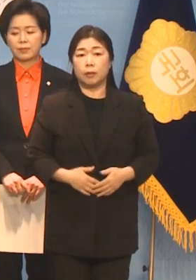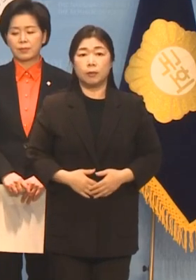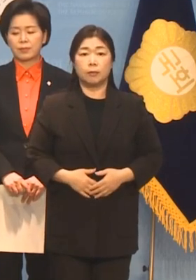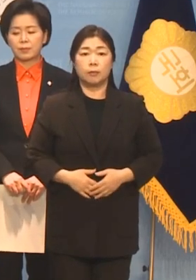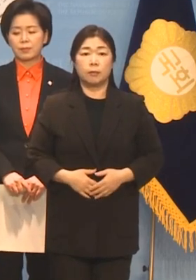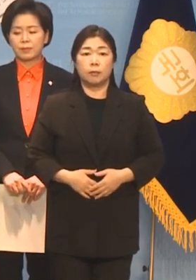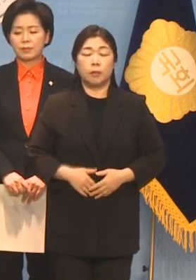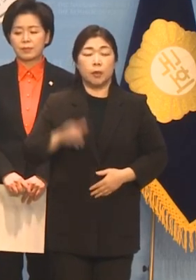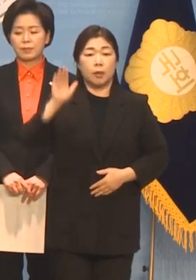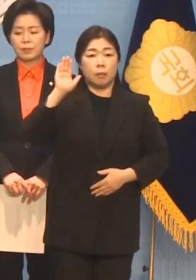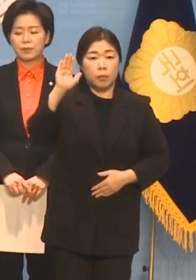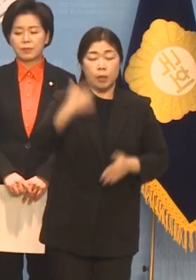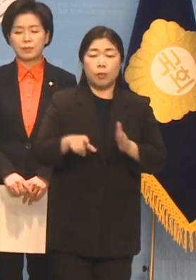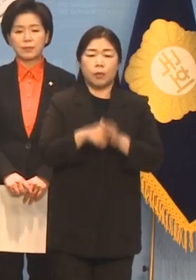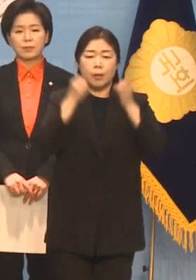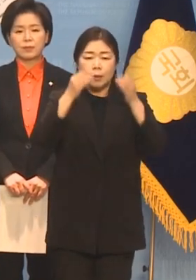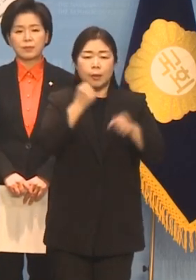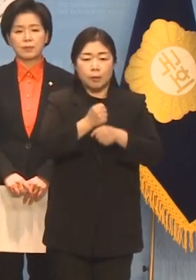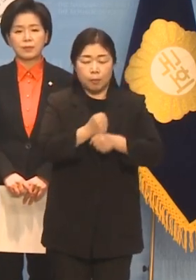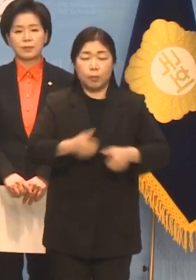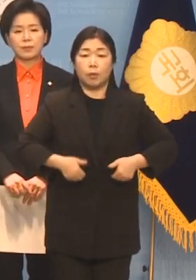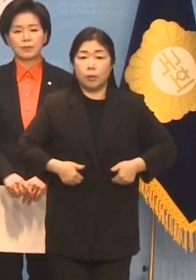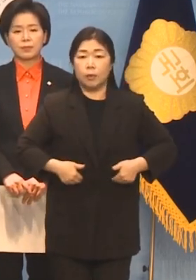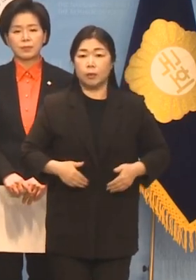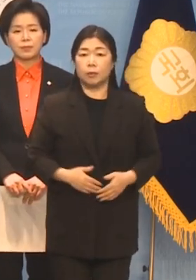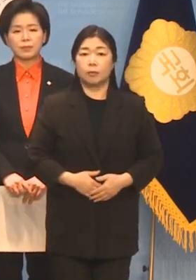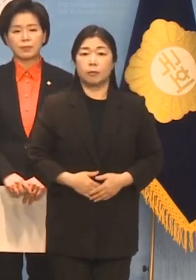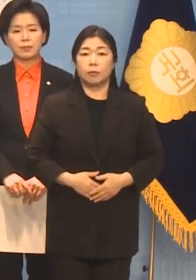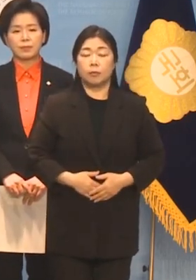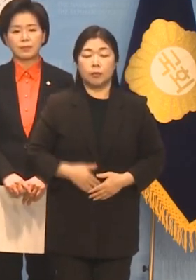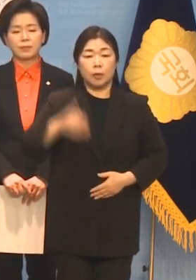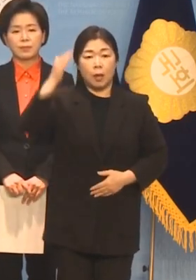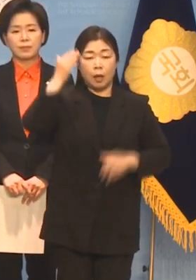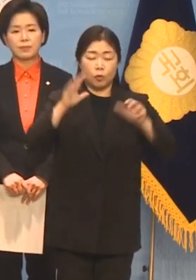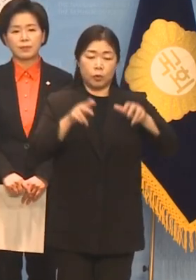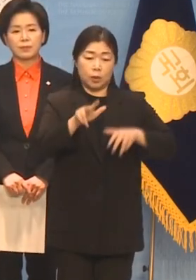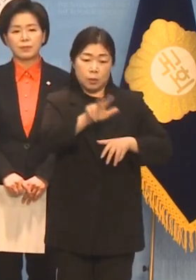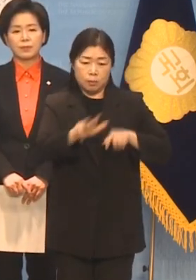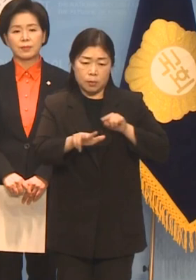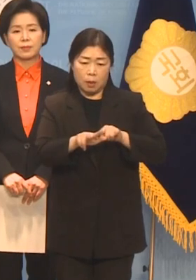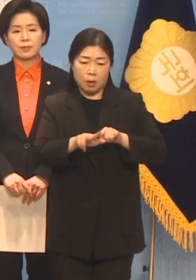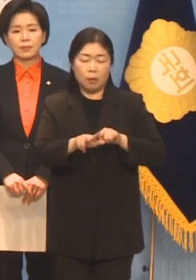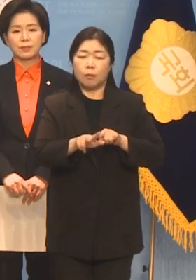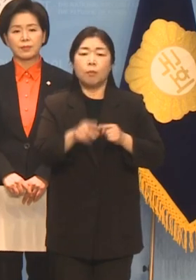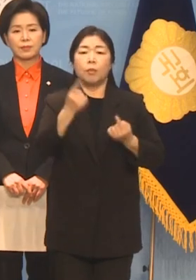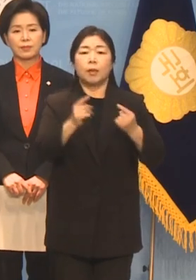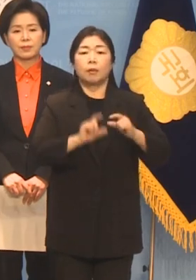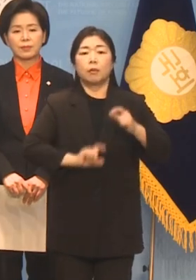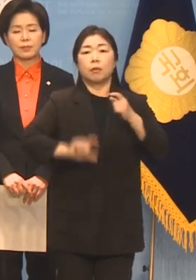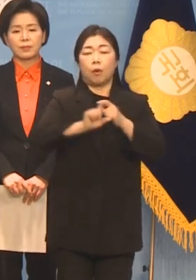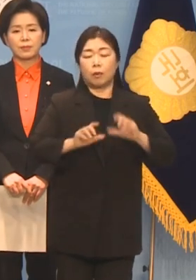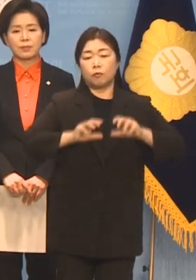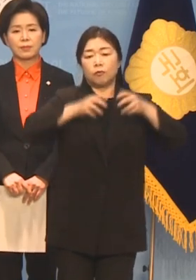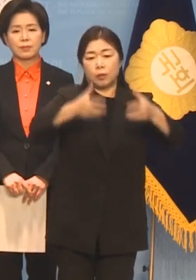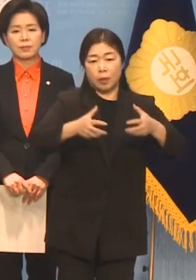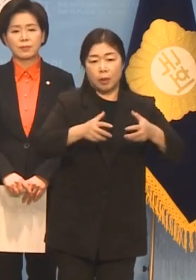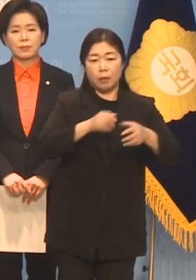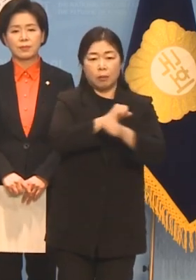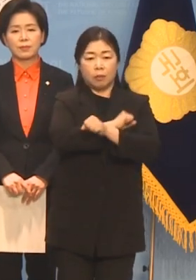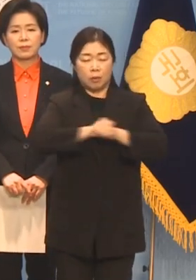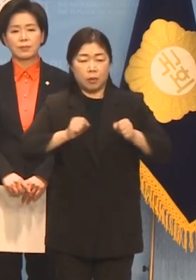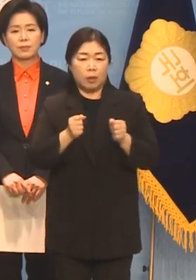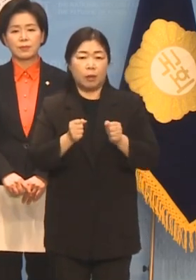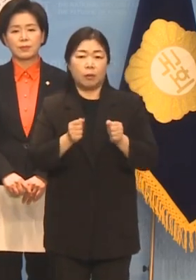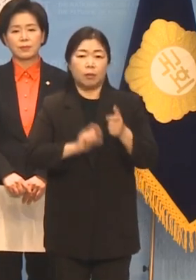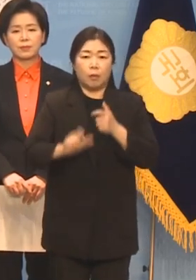합니다. 대한민국이 한반도에 머물러 있어서는 안 됩니다. 앞으로 대한민국은 한국인이 살고 있는